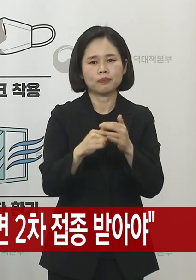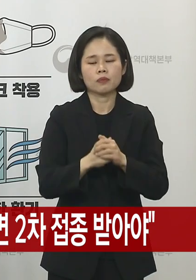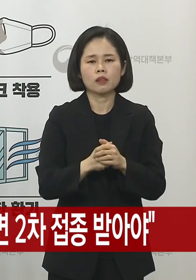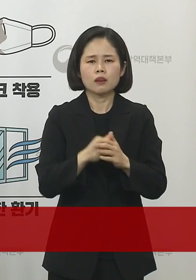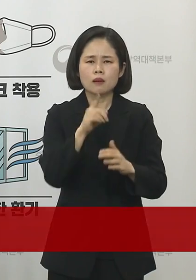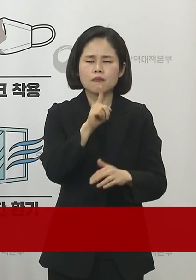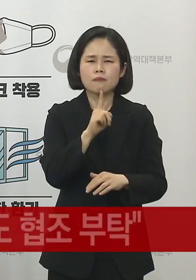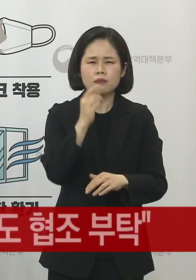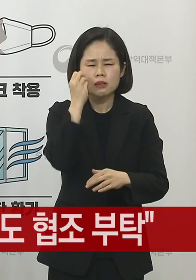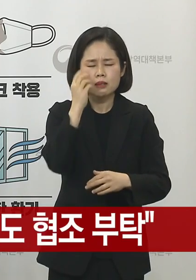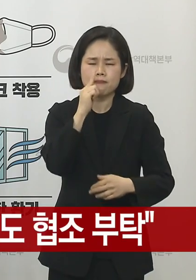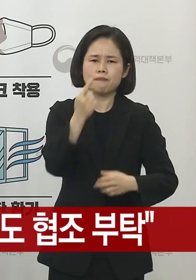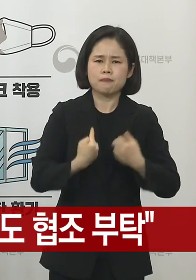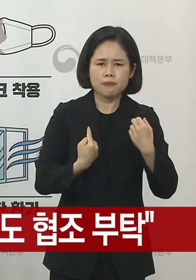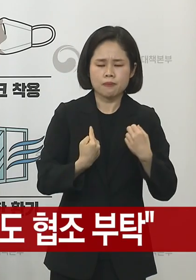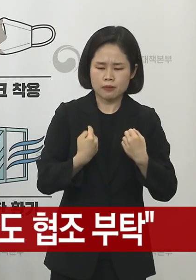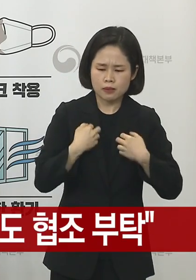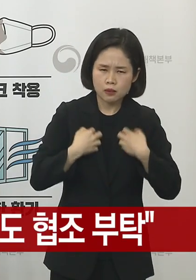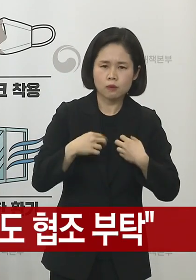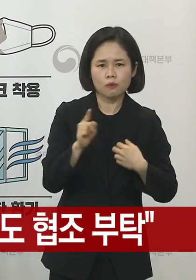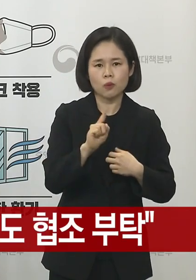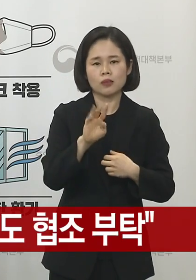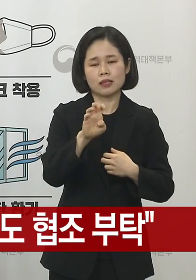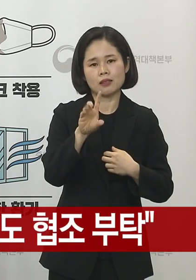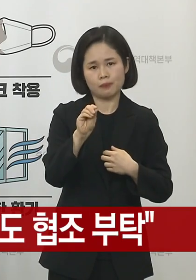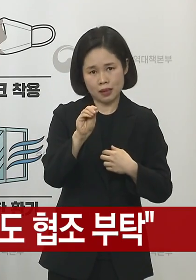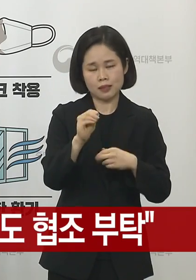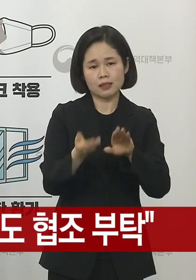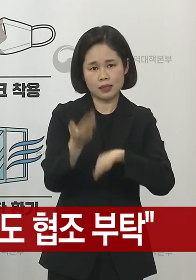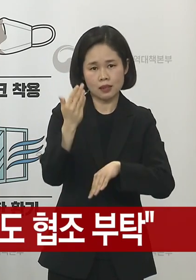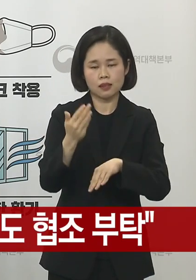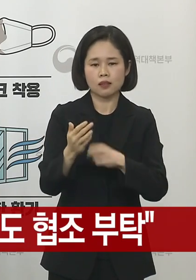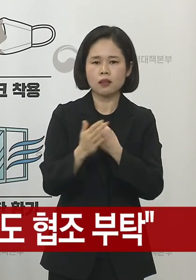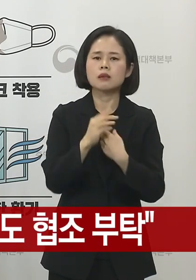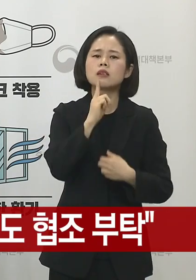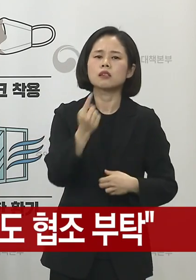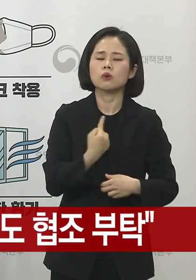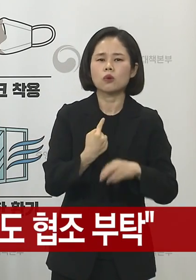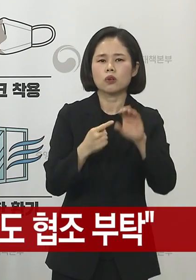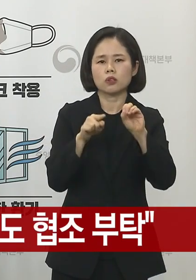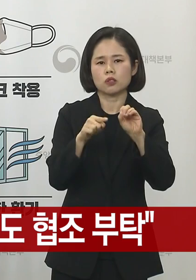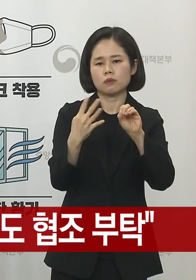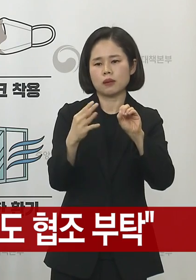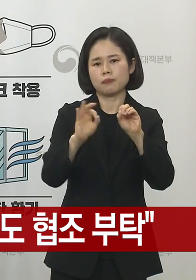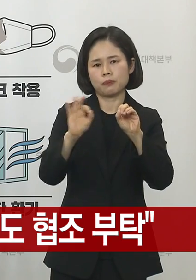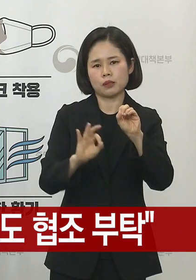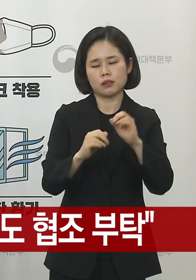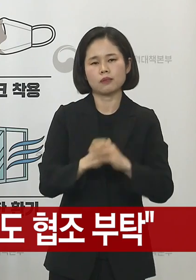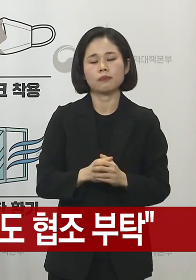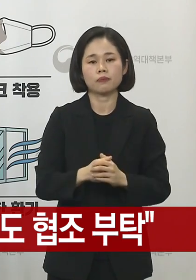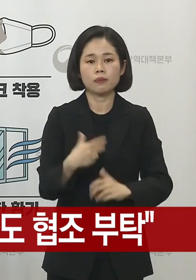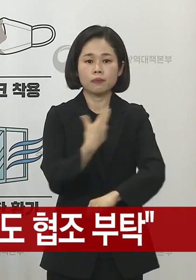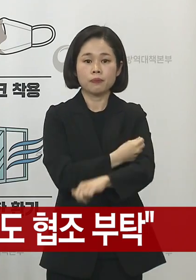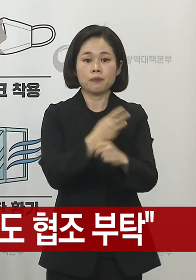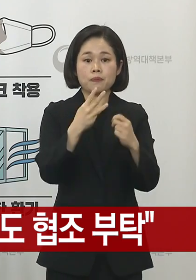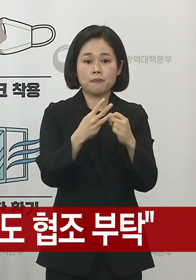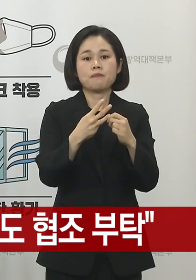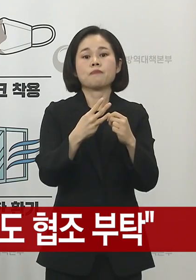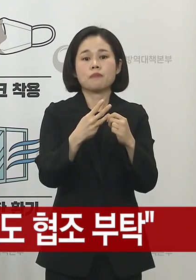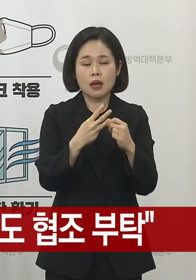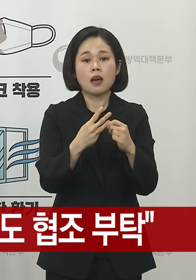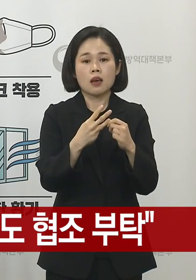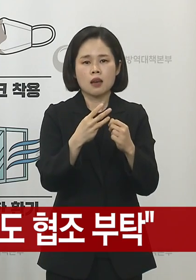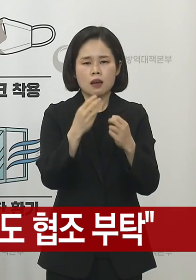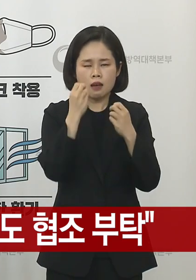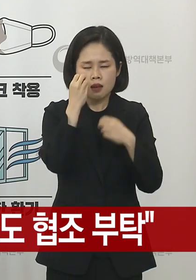41만 8,747건이 신고되어 신고율은 0.4%를 보이고 있습니다. 3차 접종 후의 이상 반응